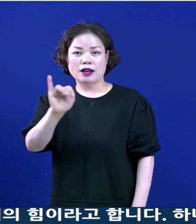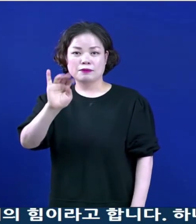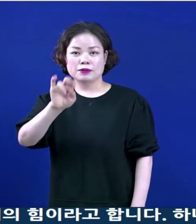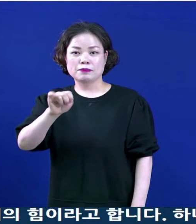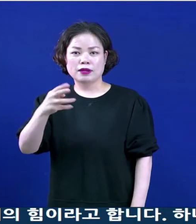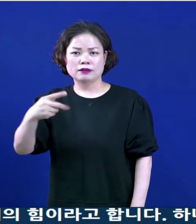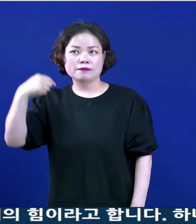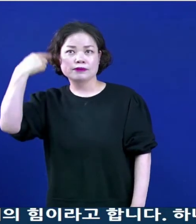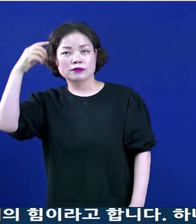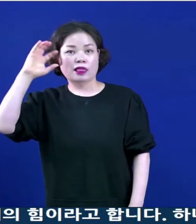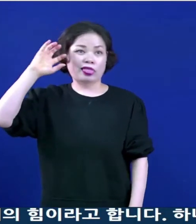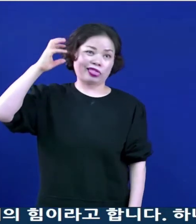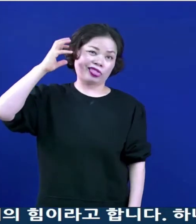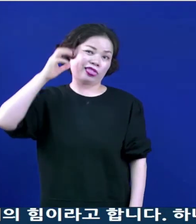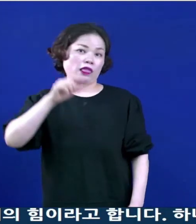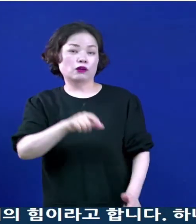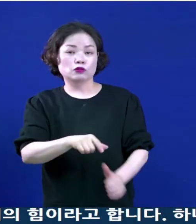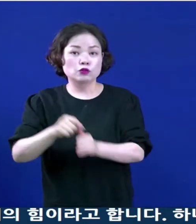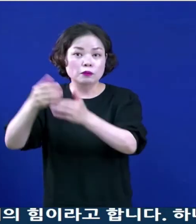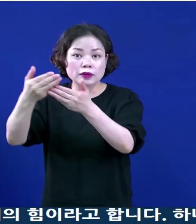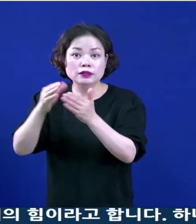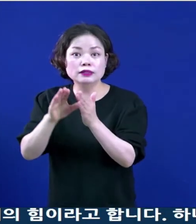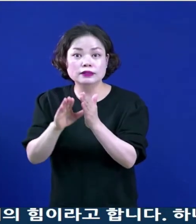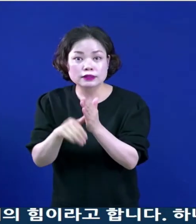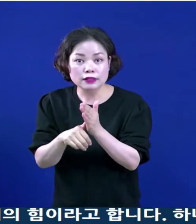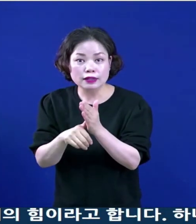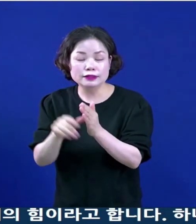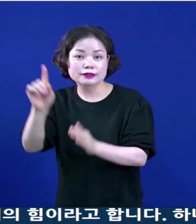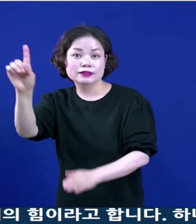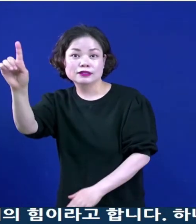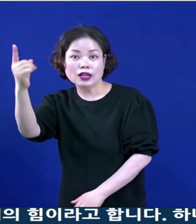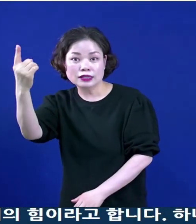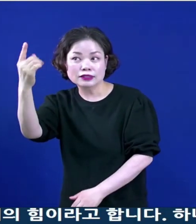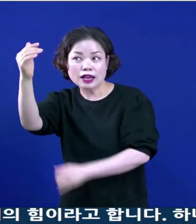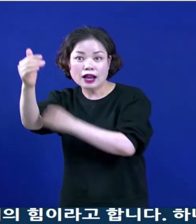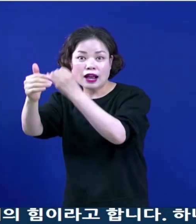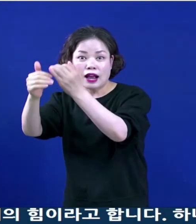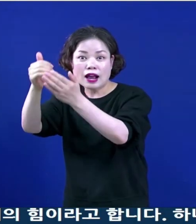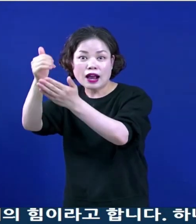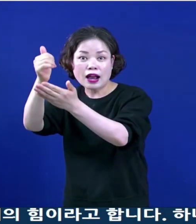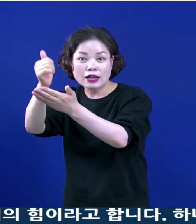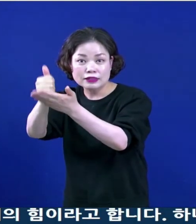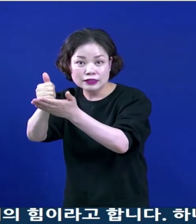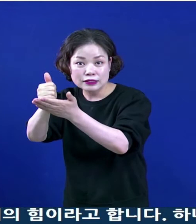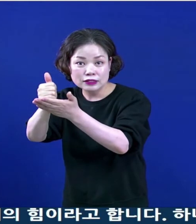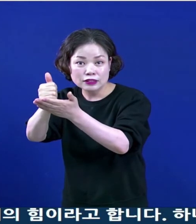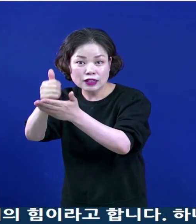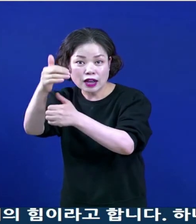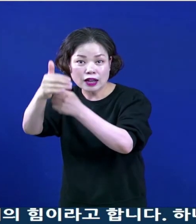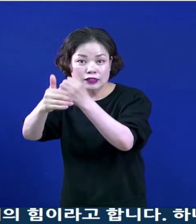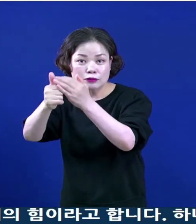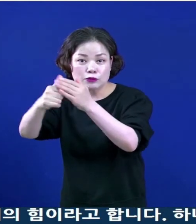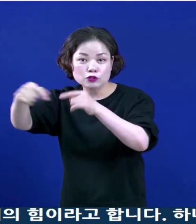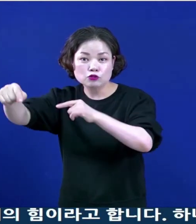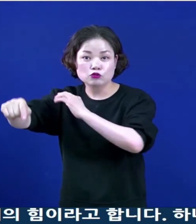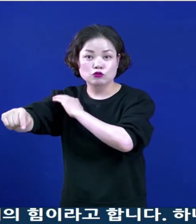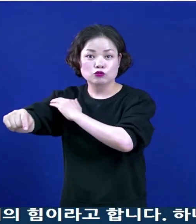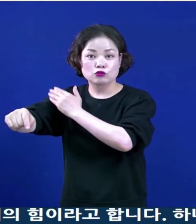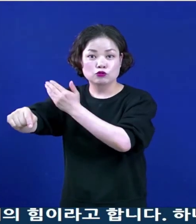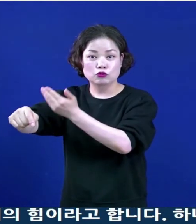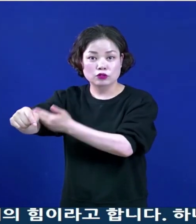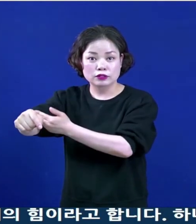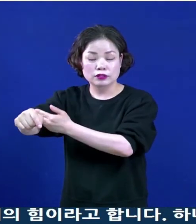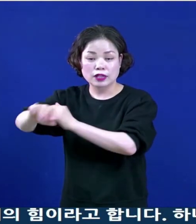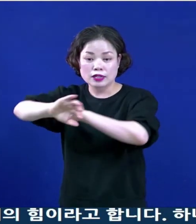척하면서 쫓겨나서 구사일생으로 구원받았을 때 다윗은 하나님께서 하나님의 주권적으로 자기 인생 가운데